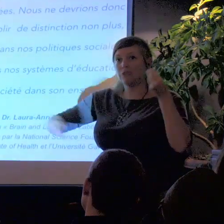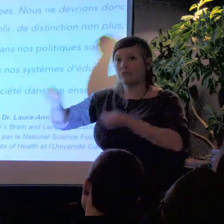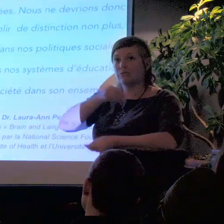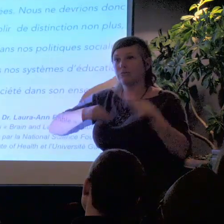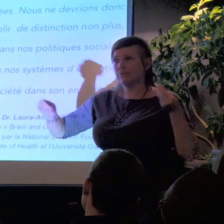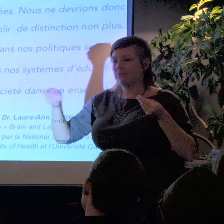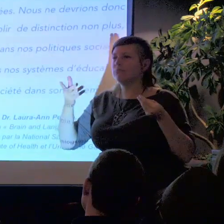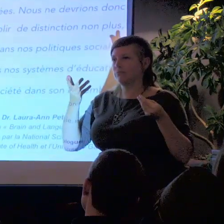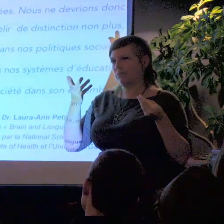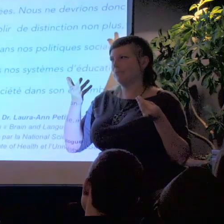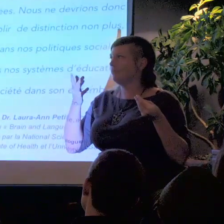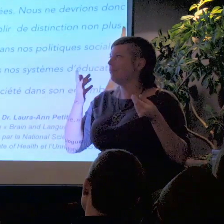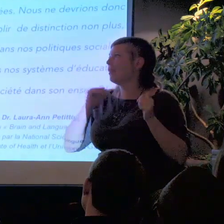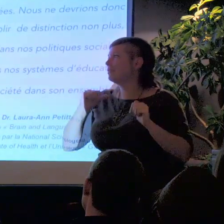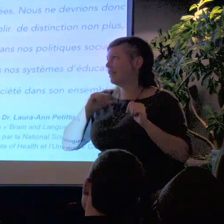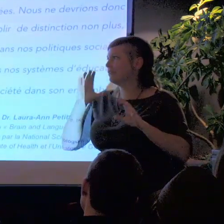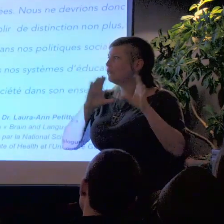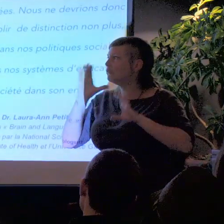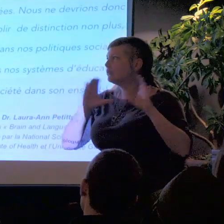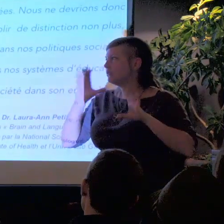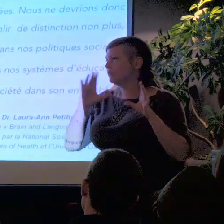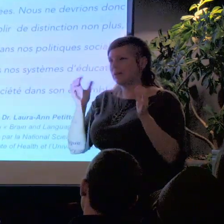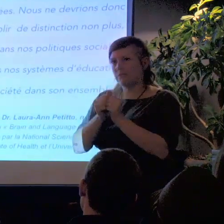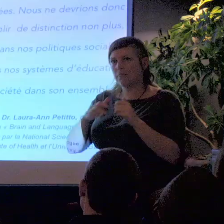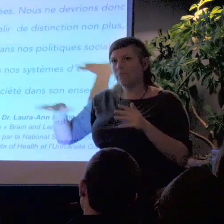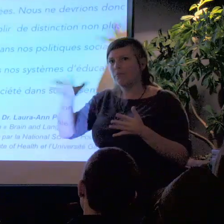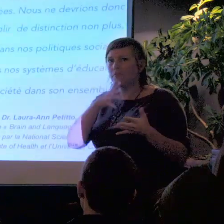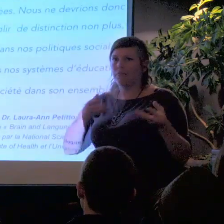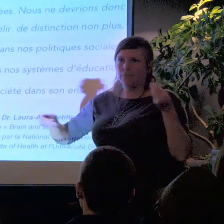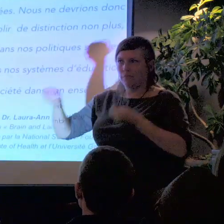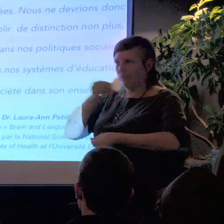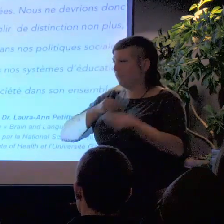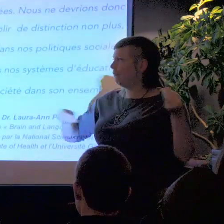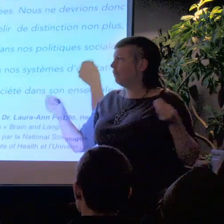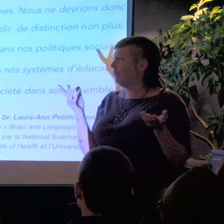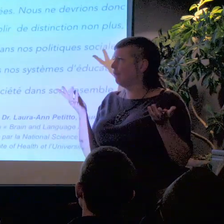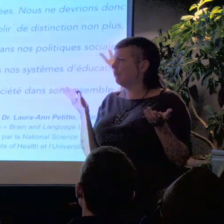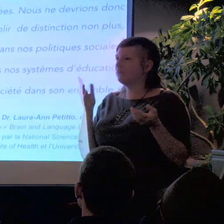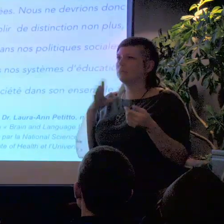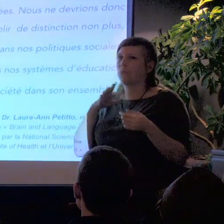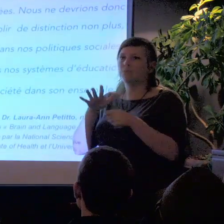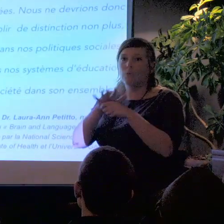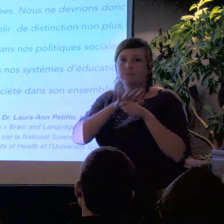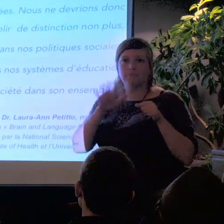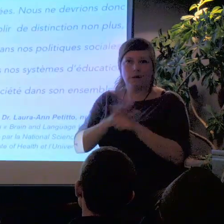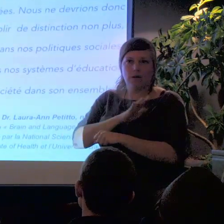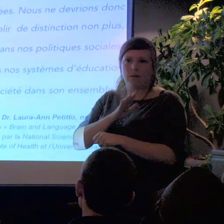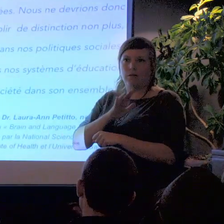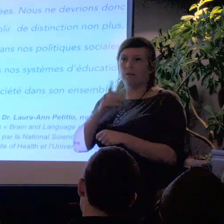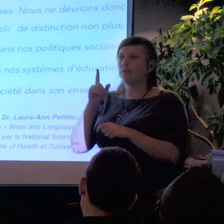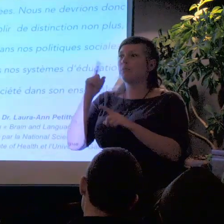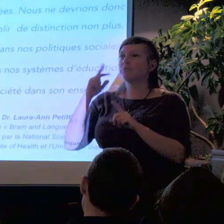Il y a eu beaucoup d'informations, on a une heure pour faire des échanges, alors on va essayer de s'arranger, de trouver une façon de pouvoir animer la discussion